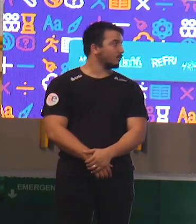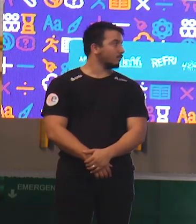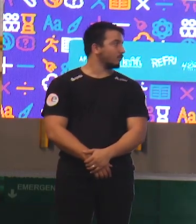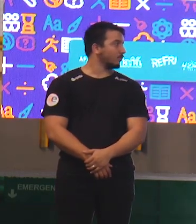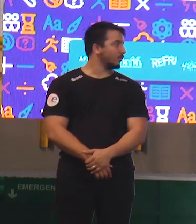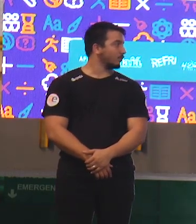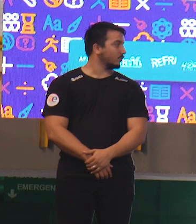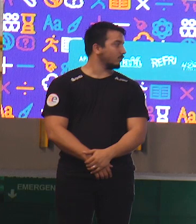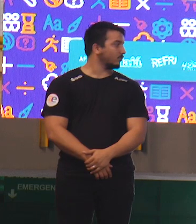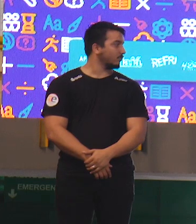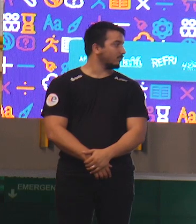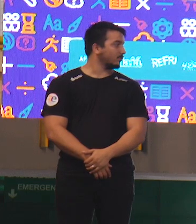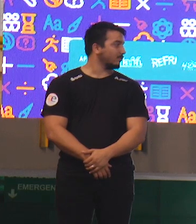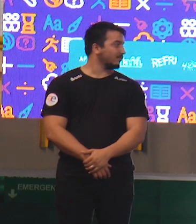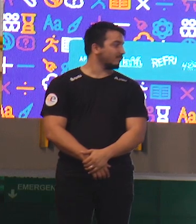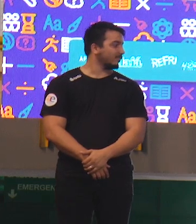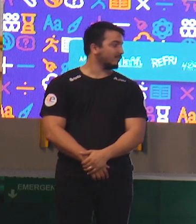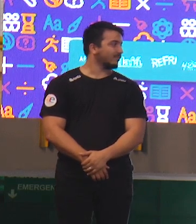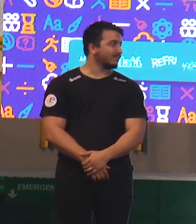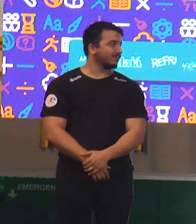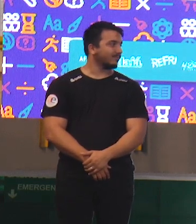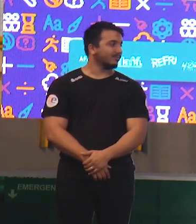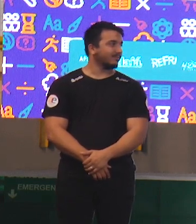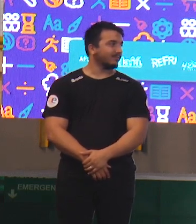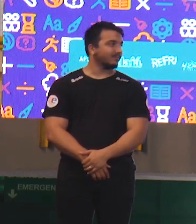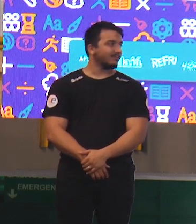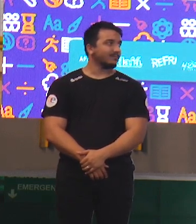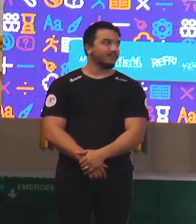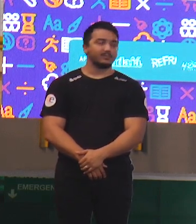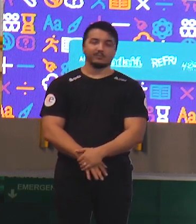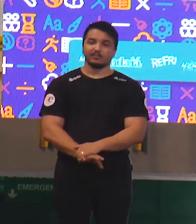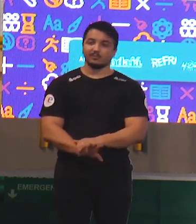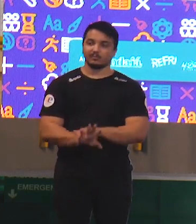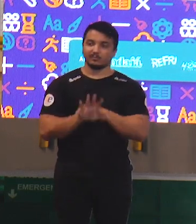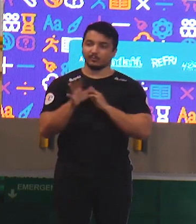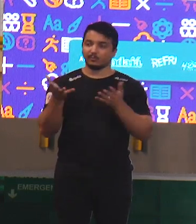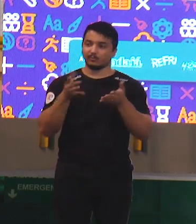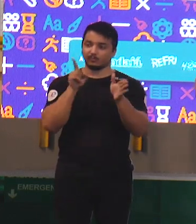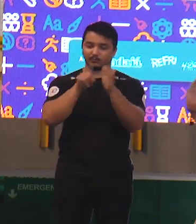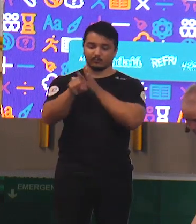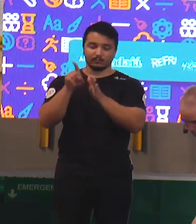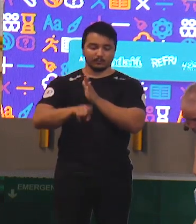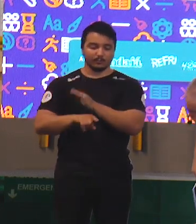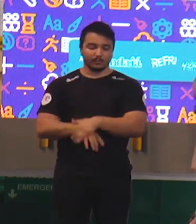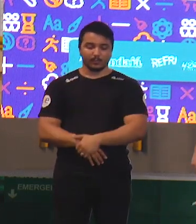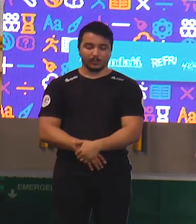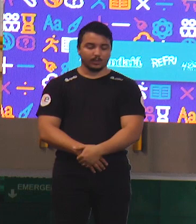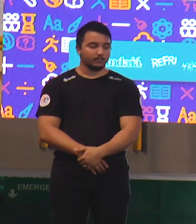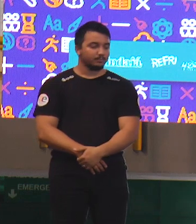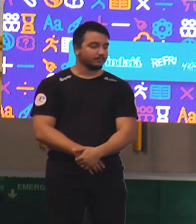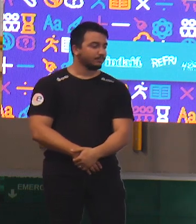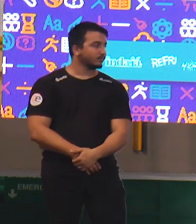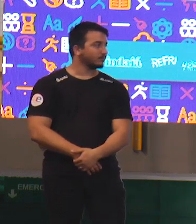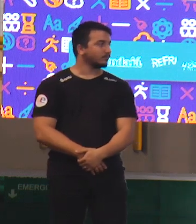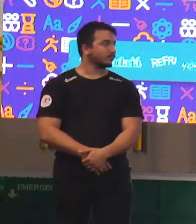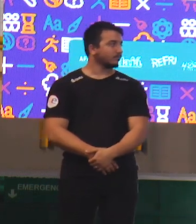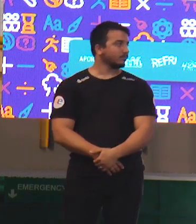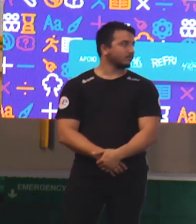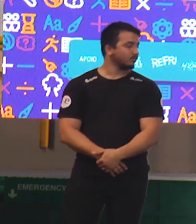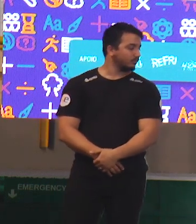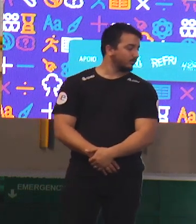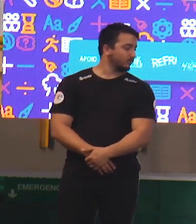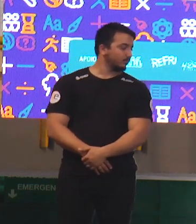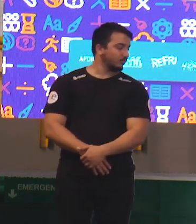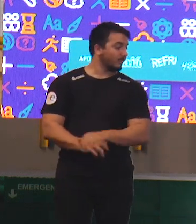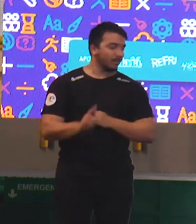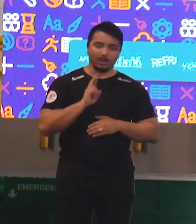Ótimo. Obrigado, pessoal, obrigado. Vamos pegar questões? Vamos? Pode ser? Gente, eu